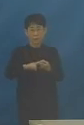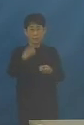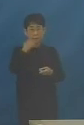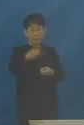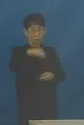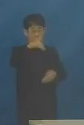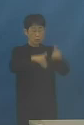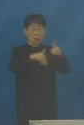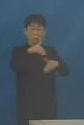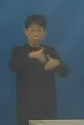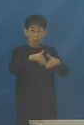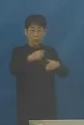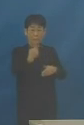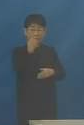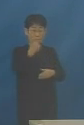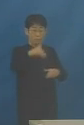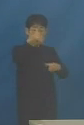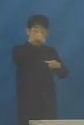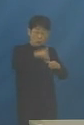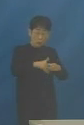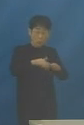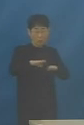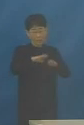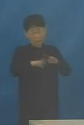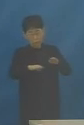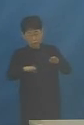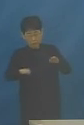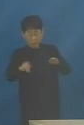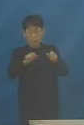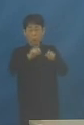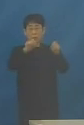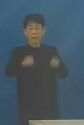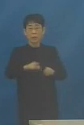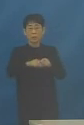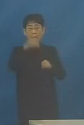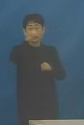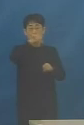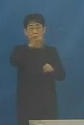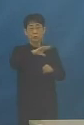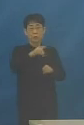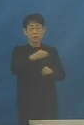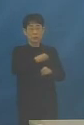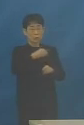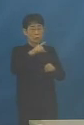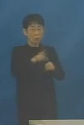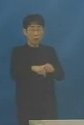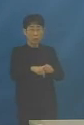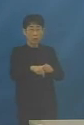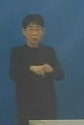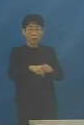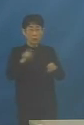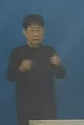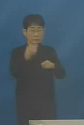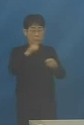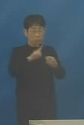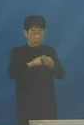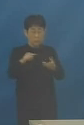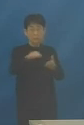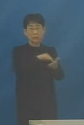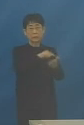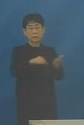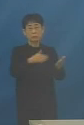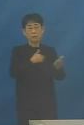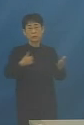の格差の問題というのはへまああの衆議院の方は解決されていく自動的に動くシステム